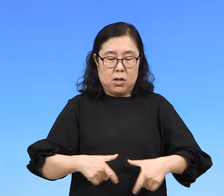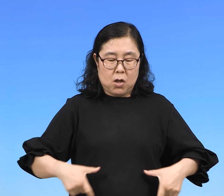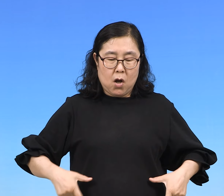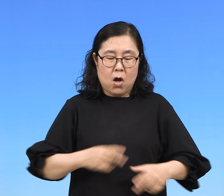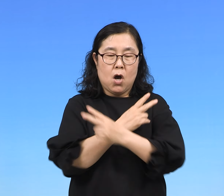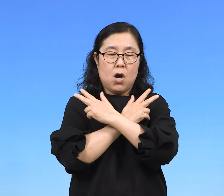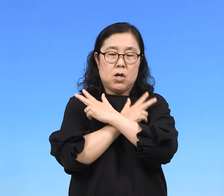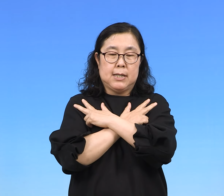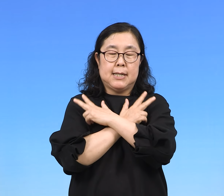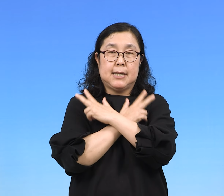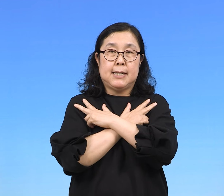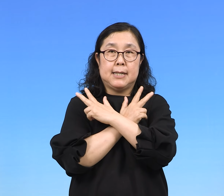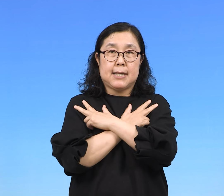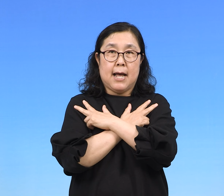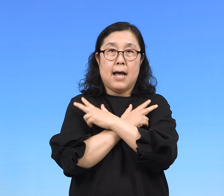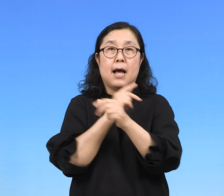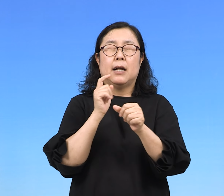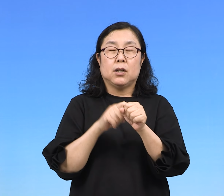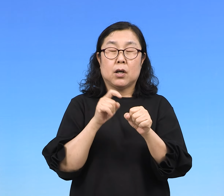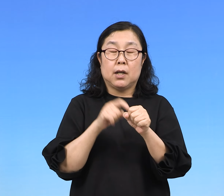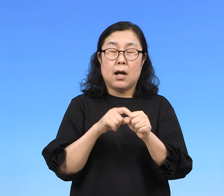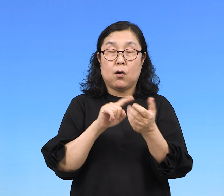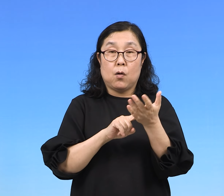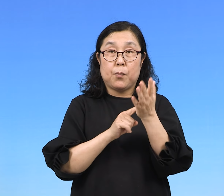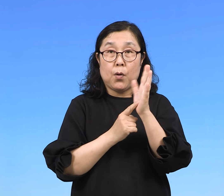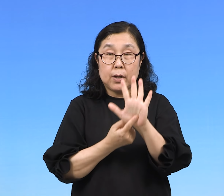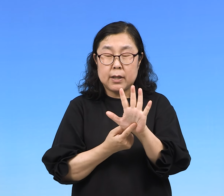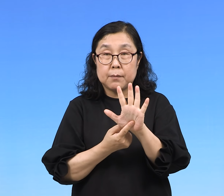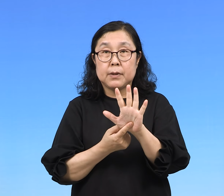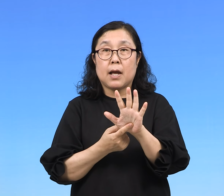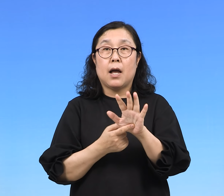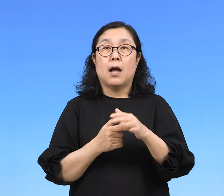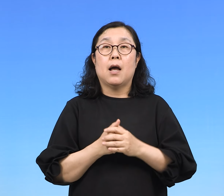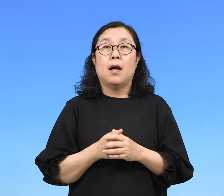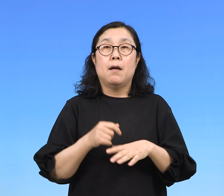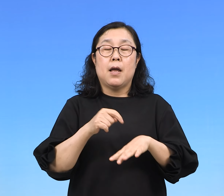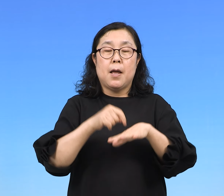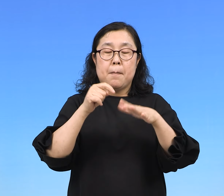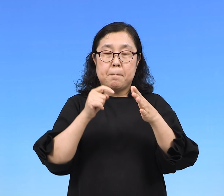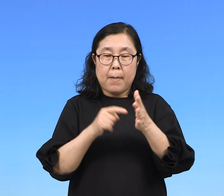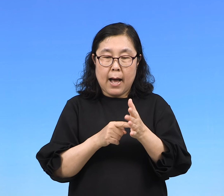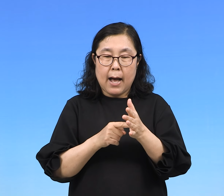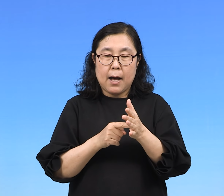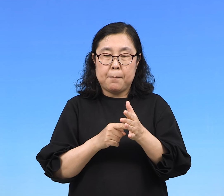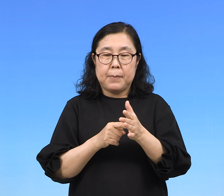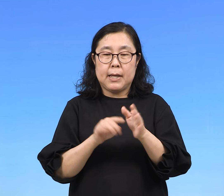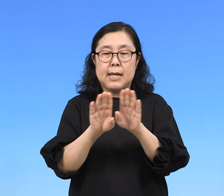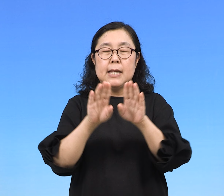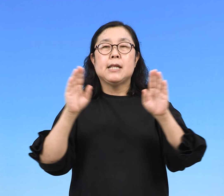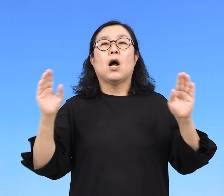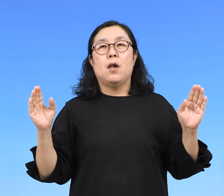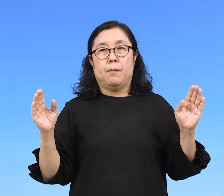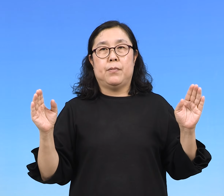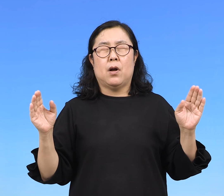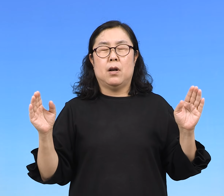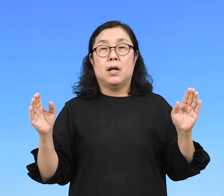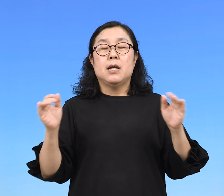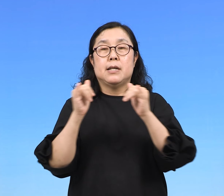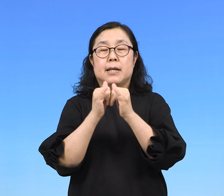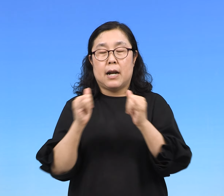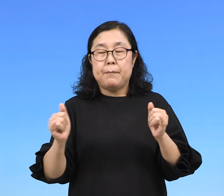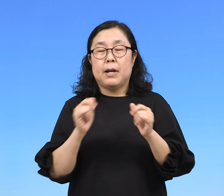더 신사적인 사람이라고 표현하고요, 또 공동 번역으로 보니까 마음이 트인